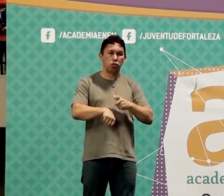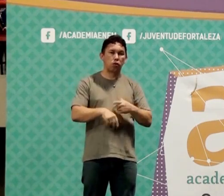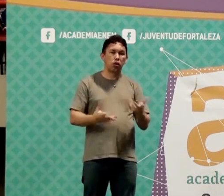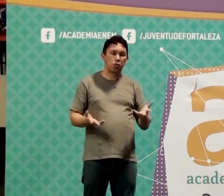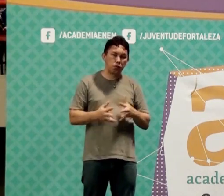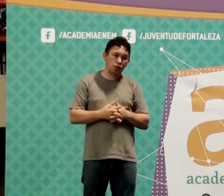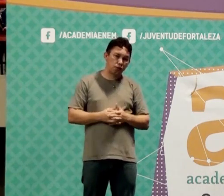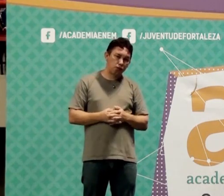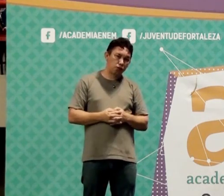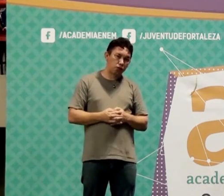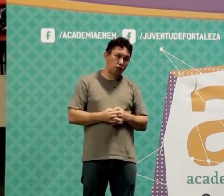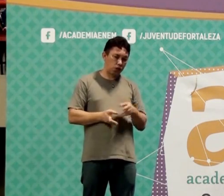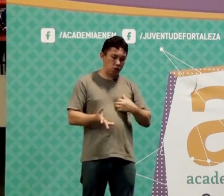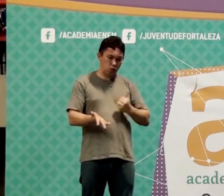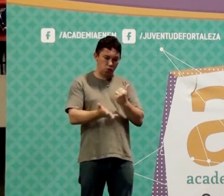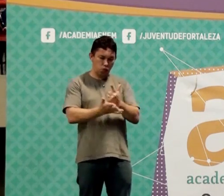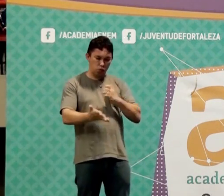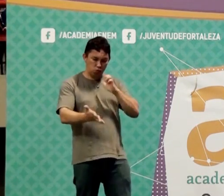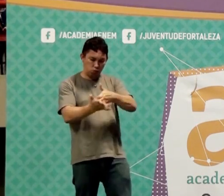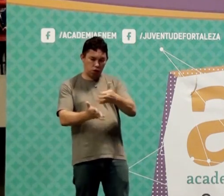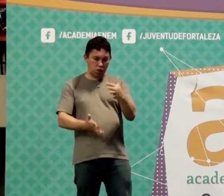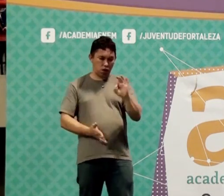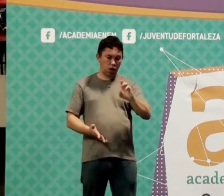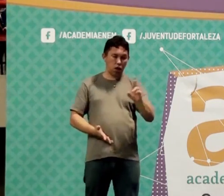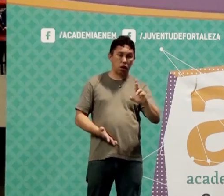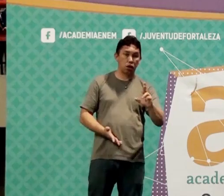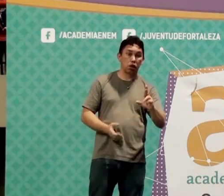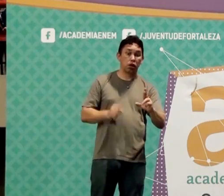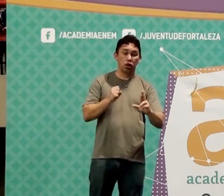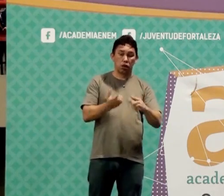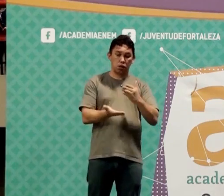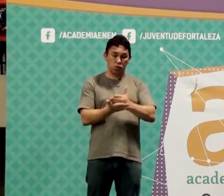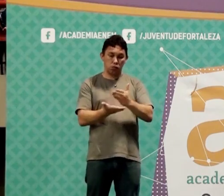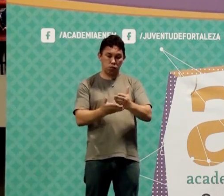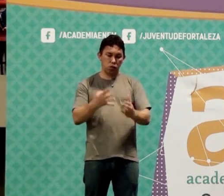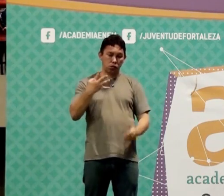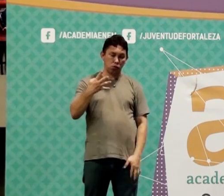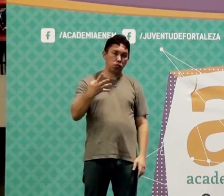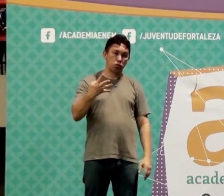Usura é a cobrança de juros.